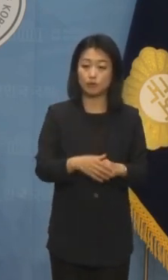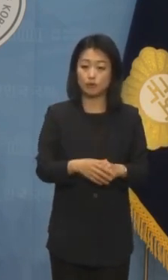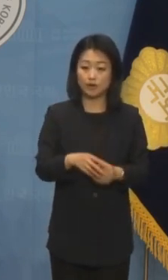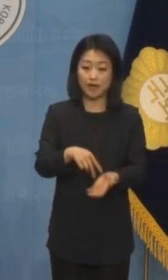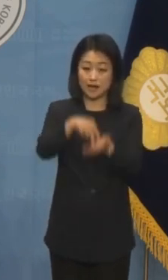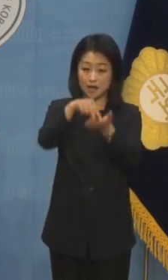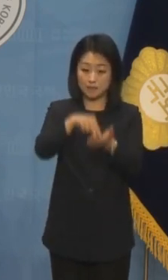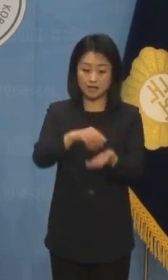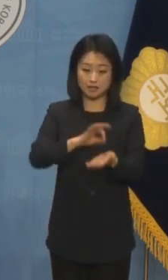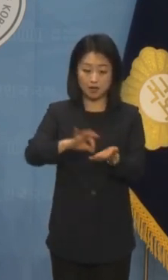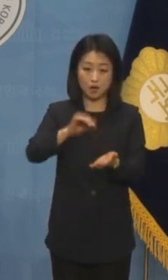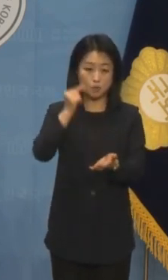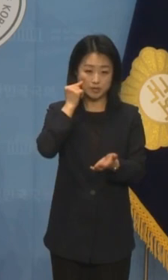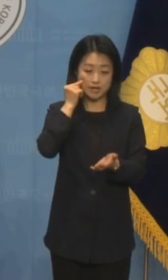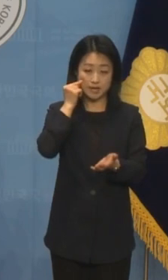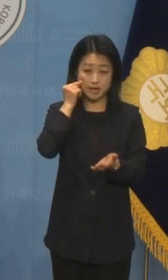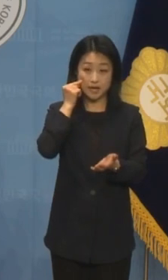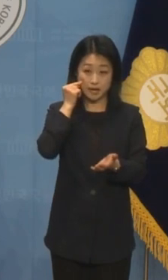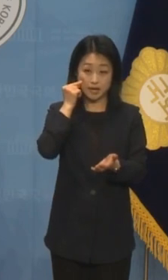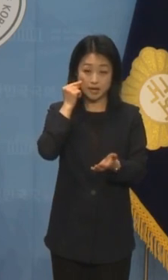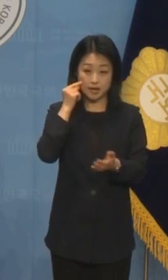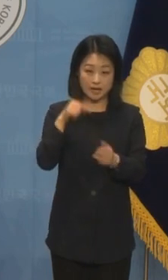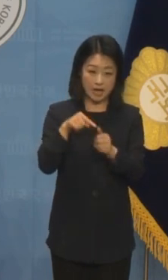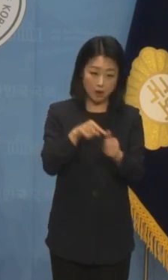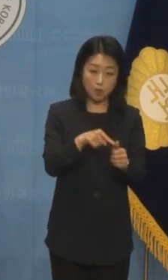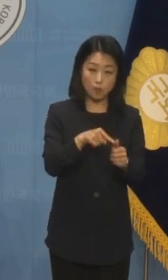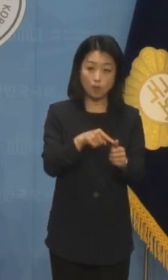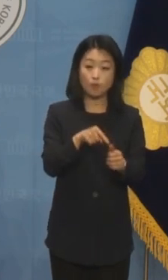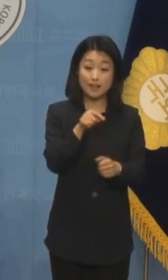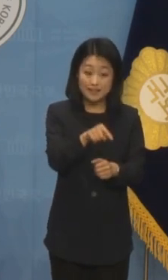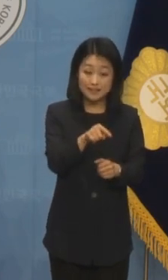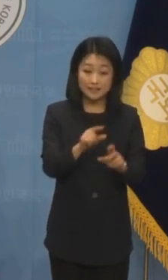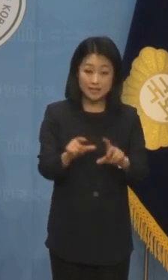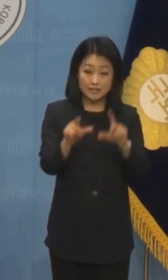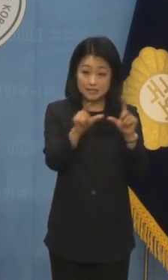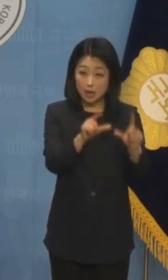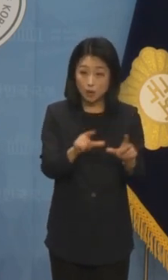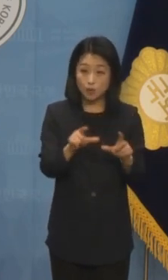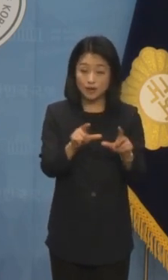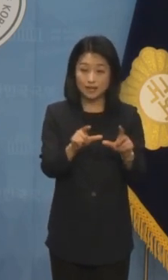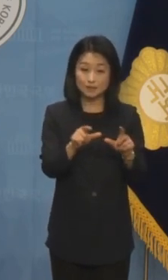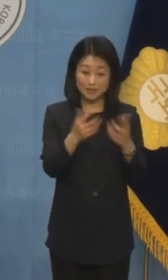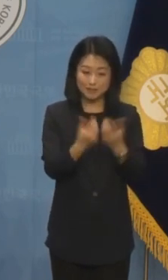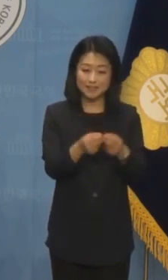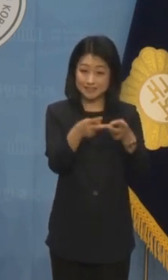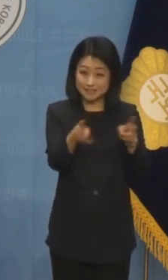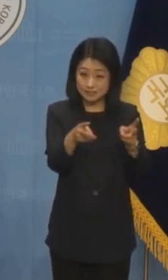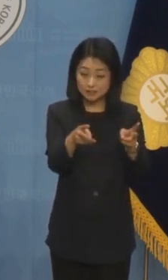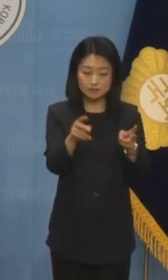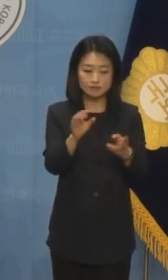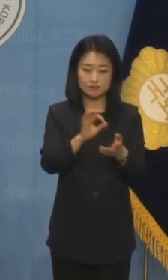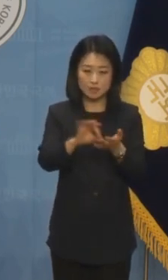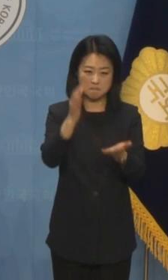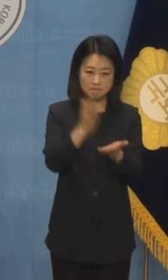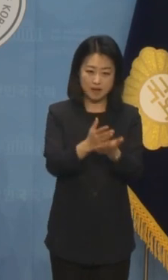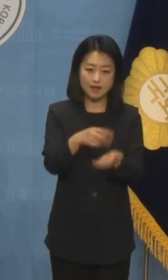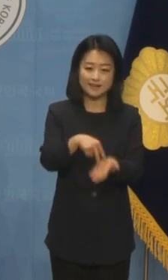엘리베이터를 사용 못하게 하고 그 층만 이용을 못하도록 만드는 그런 파렴치한 짓을